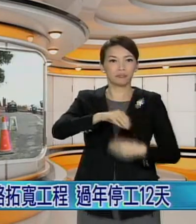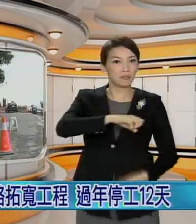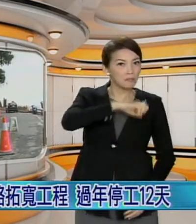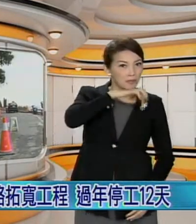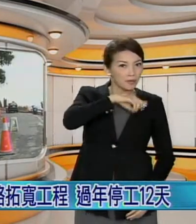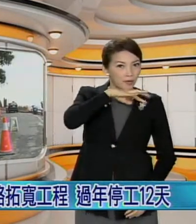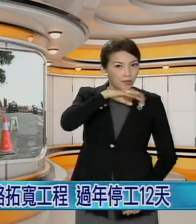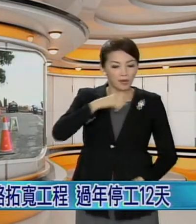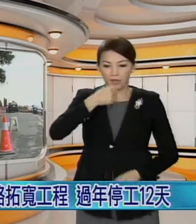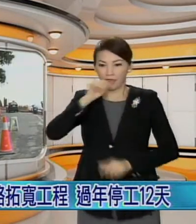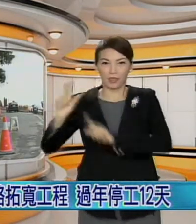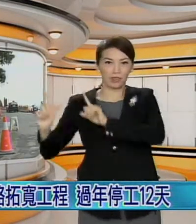畅。